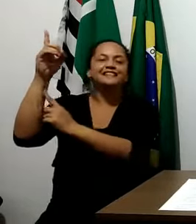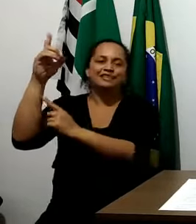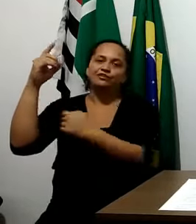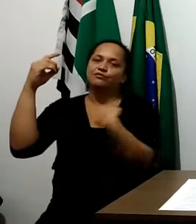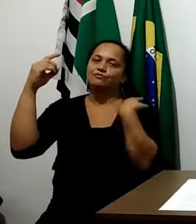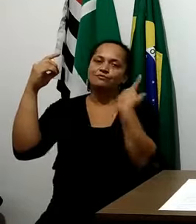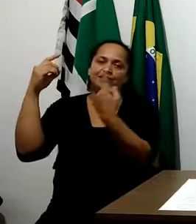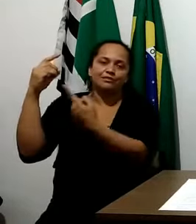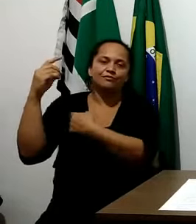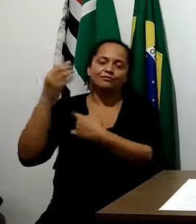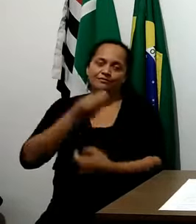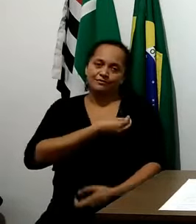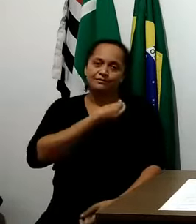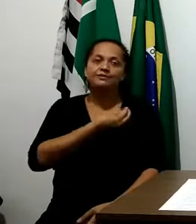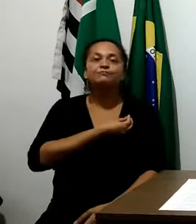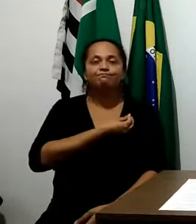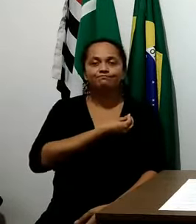é fácil